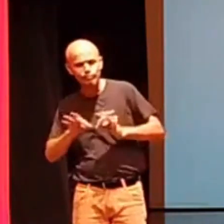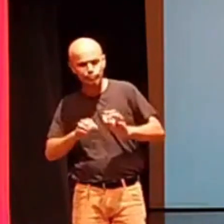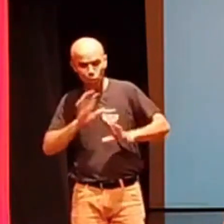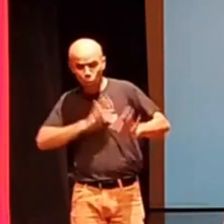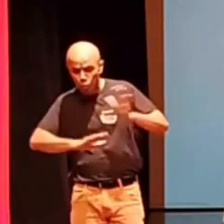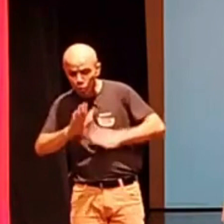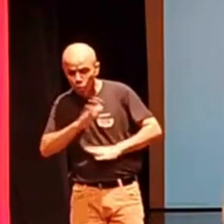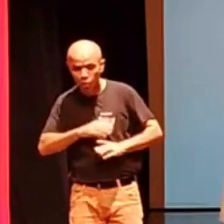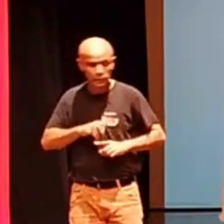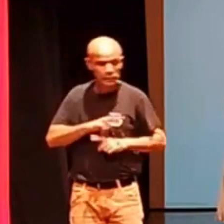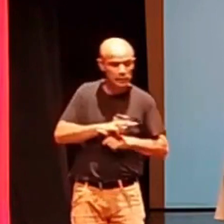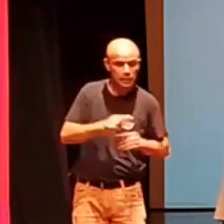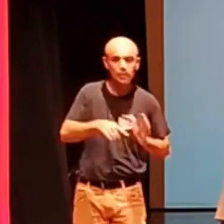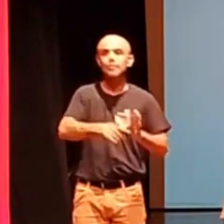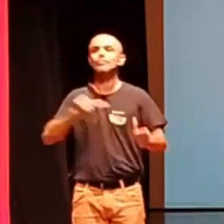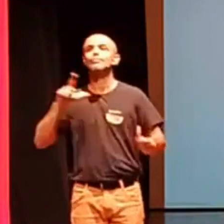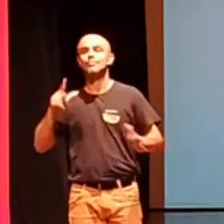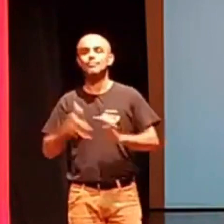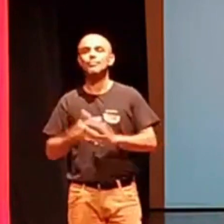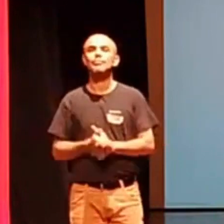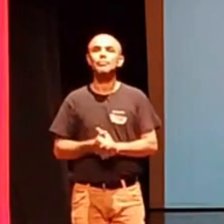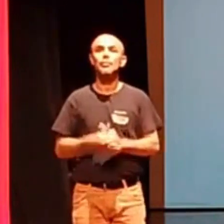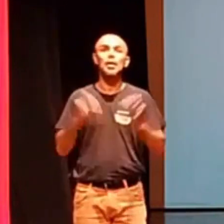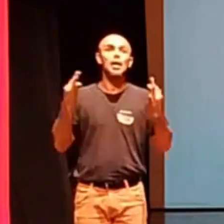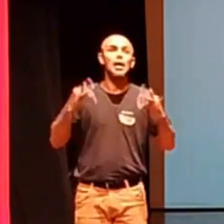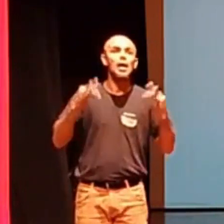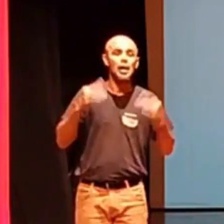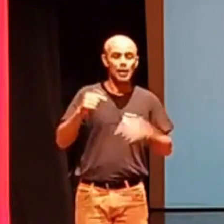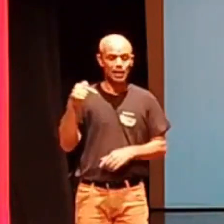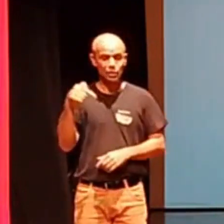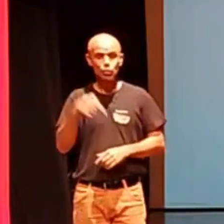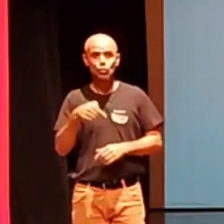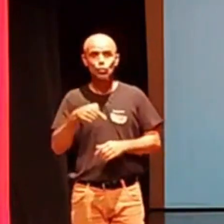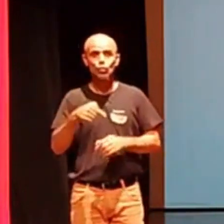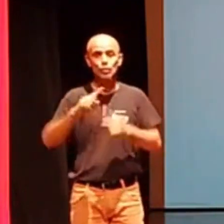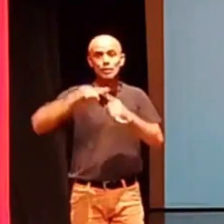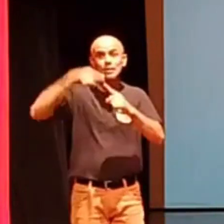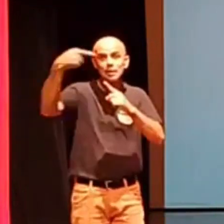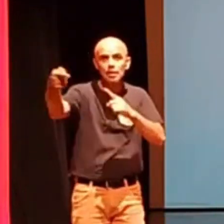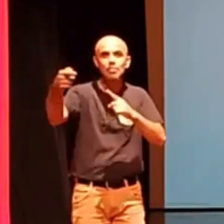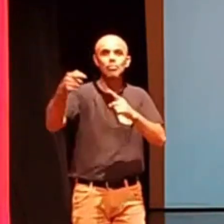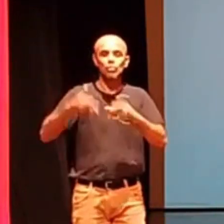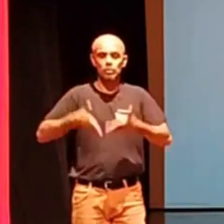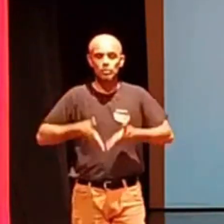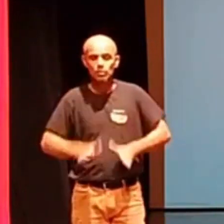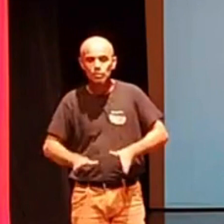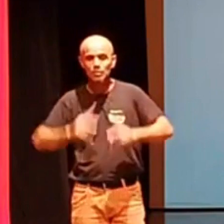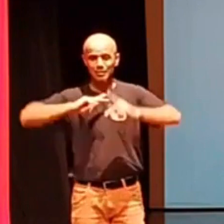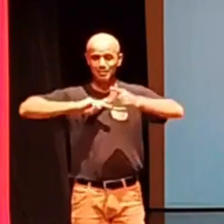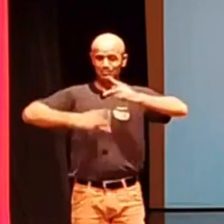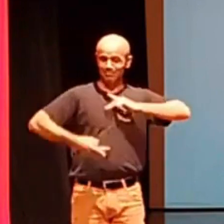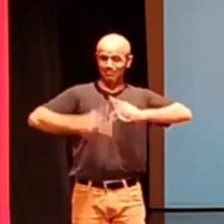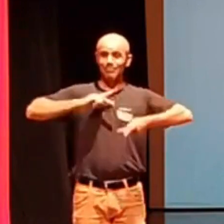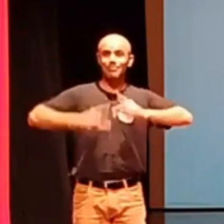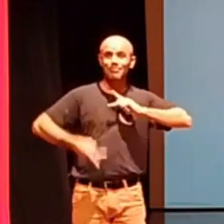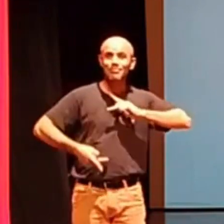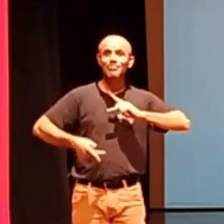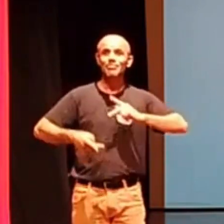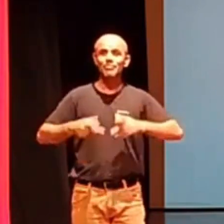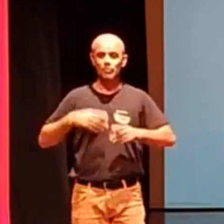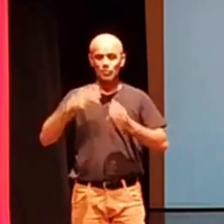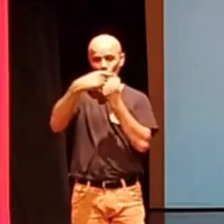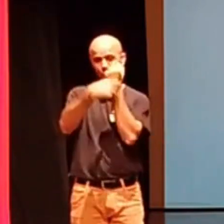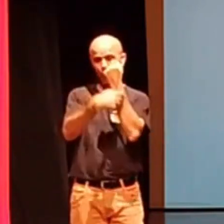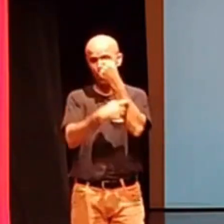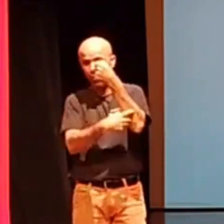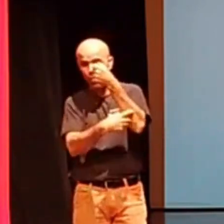prevenção para tudo. Porque a dor pélvica posterior na gestação, pelas mudanças hormonais, pelo aumento da curva, pela